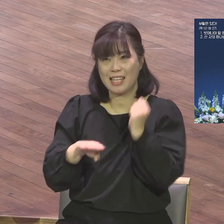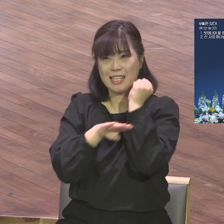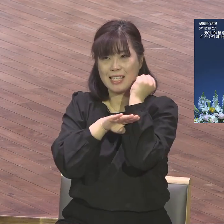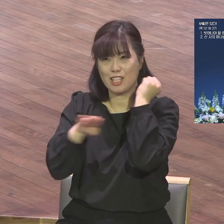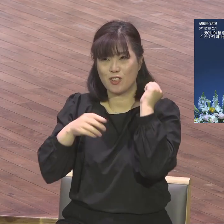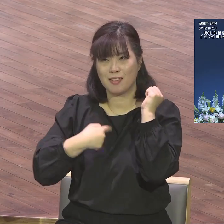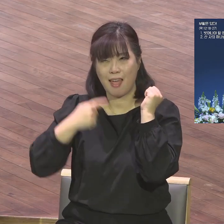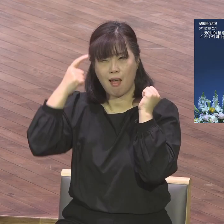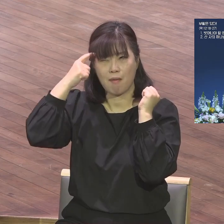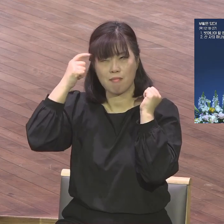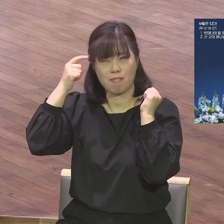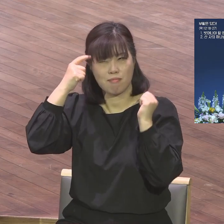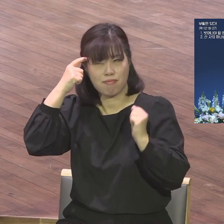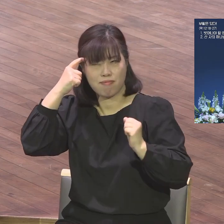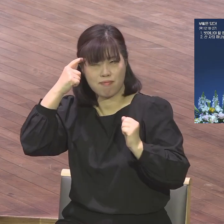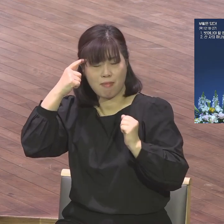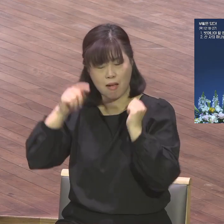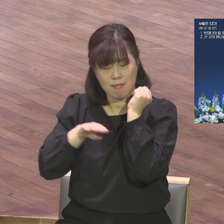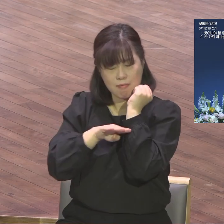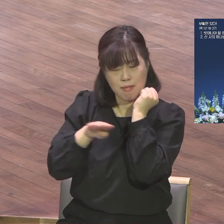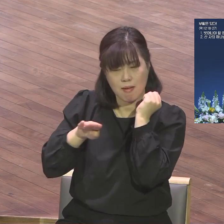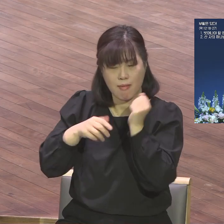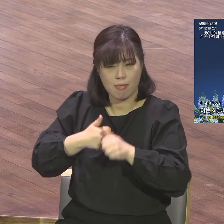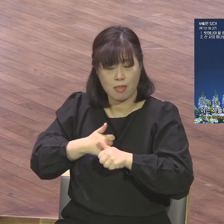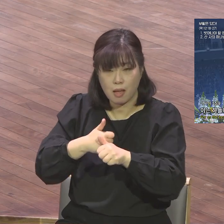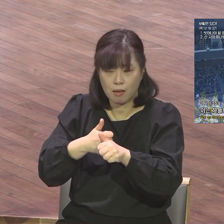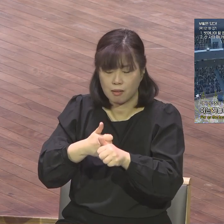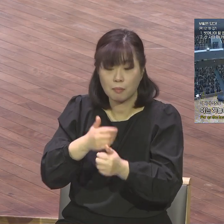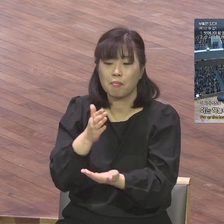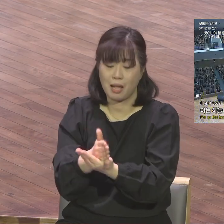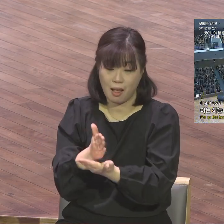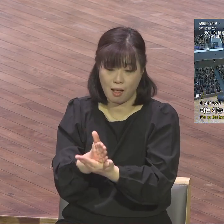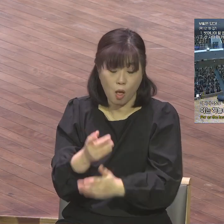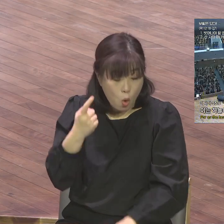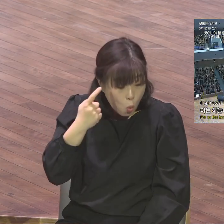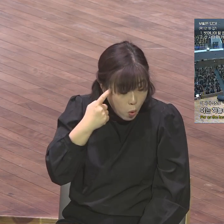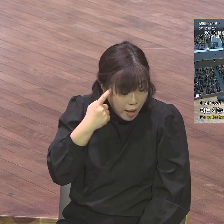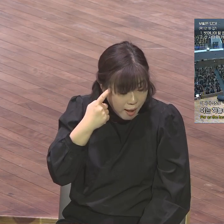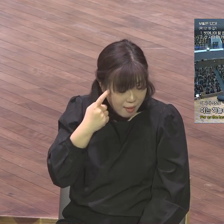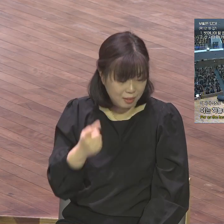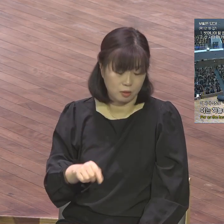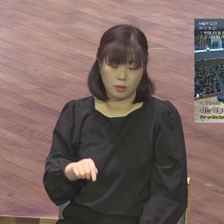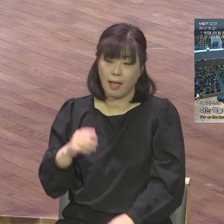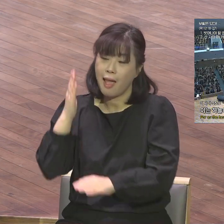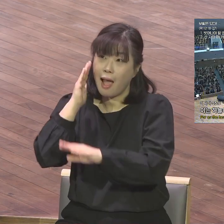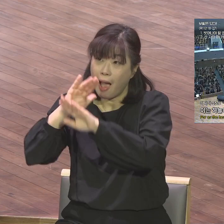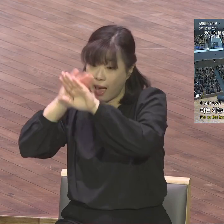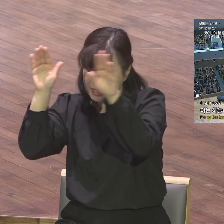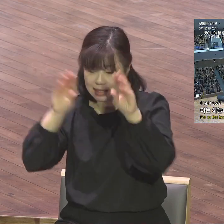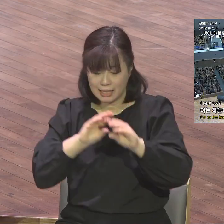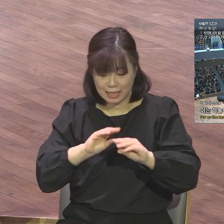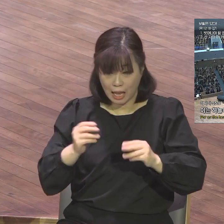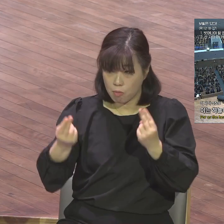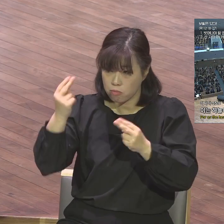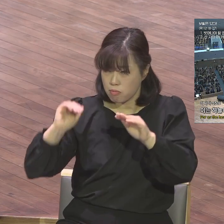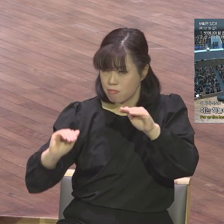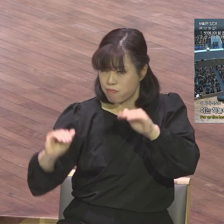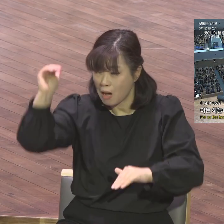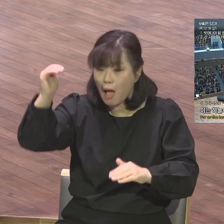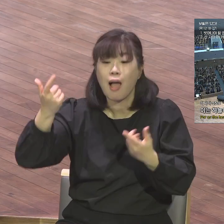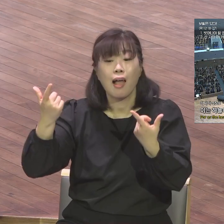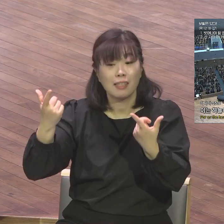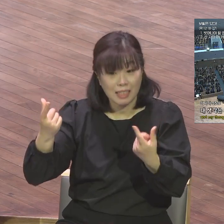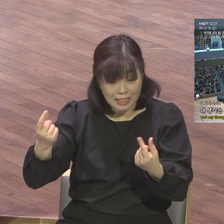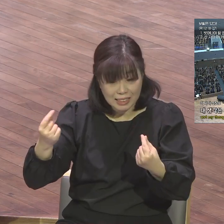것입니다. 그 이유가 이사야 55장 9절에 나오죠. 이는 하나 하늘이 땅보다 높음 같이 내 길은